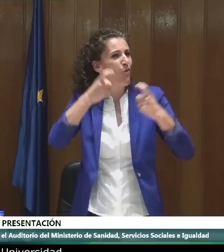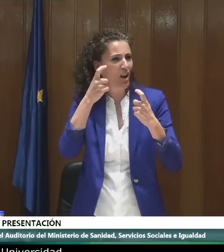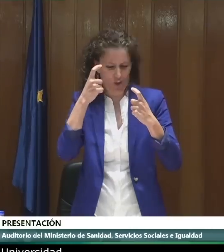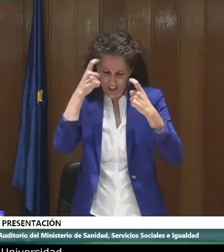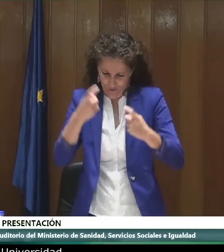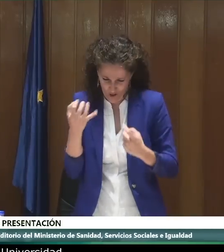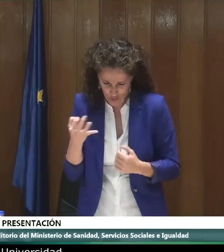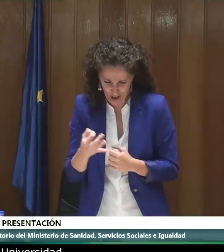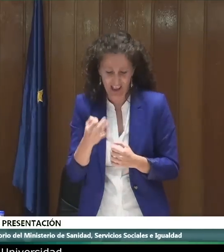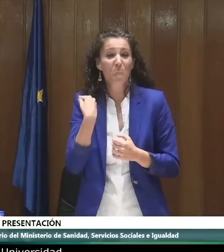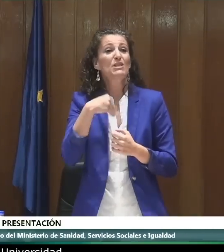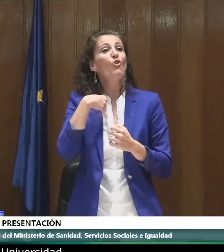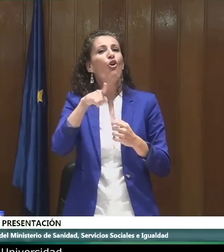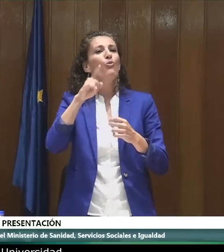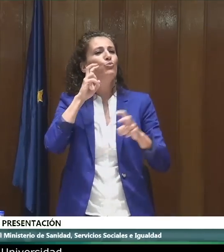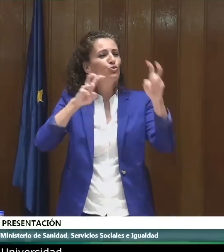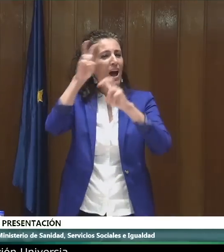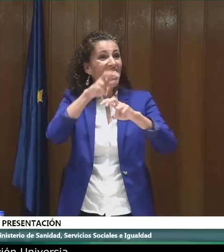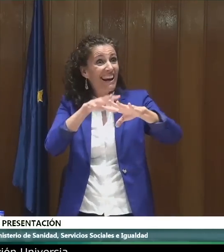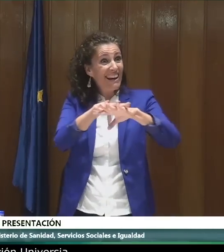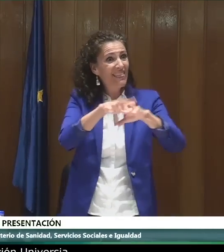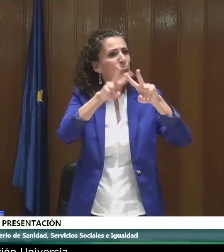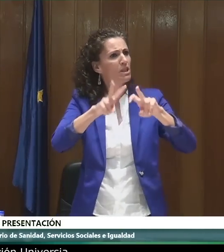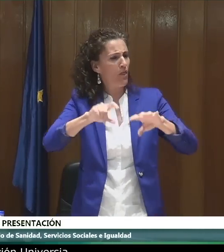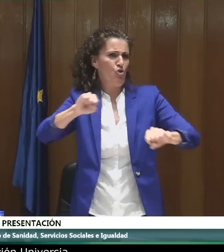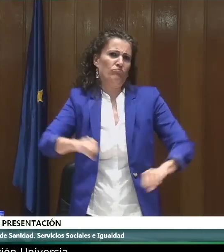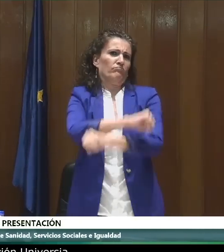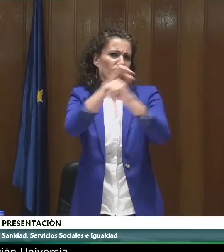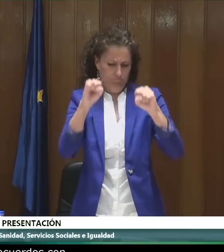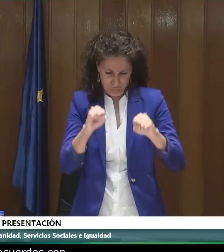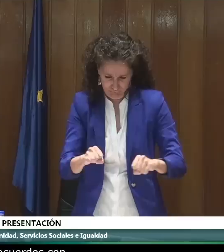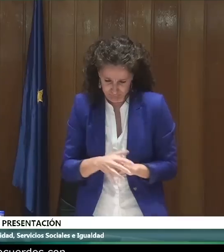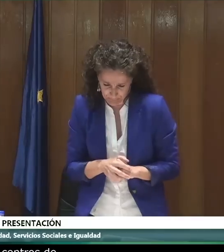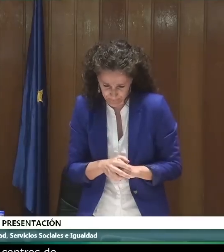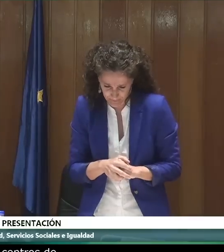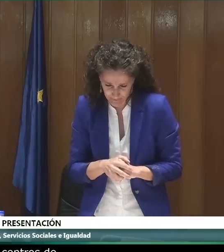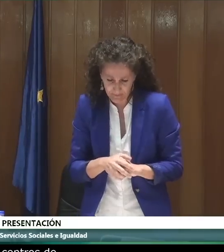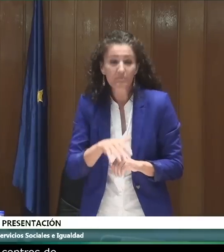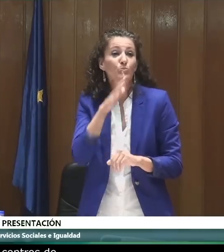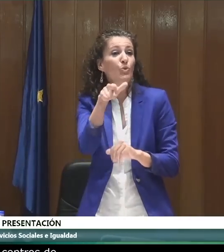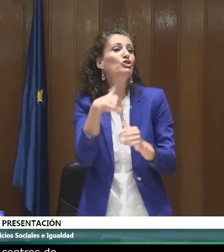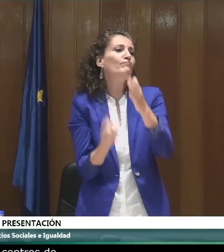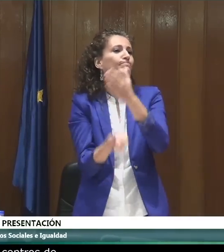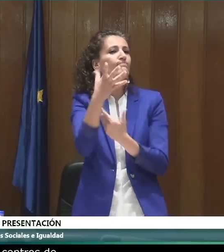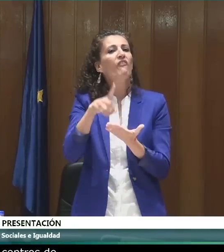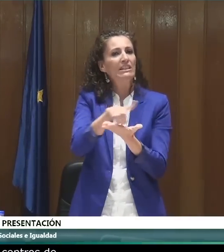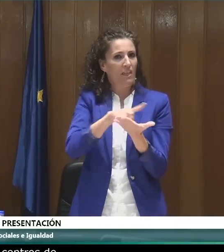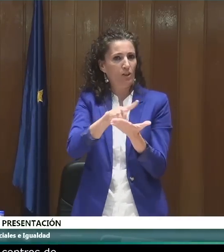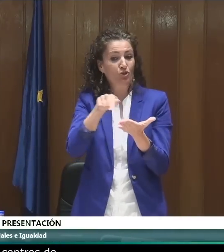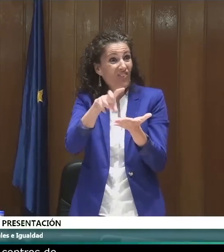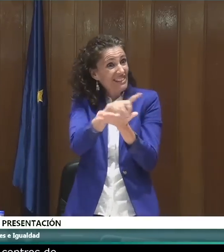Quiero destacar el esfuerzo que ha realizado el equipo del CENELSE buscando potenciar esa red de investigación.